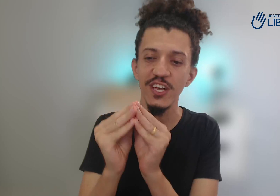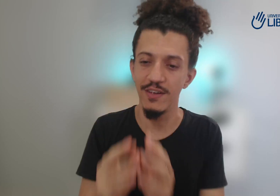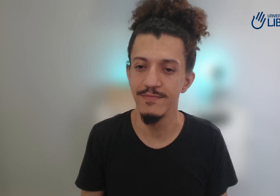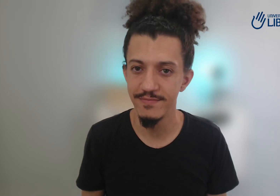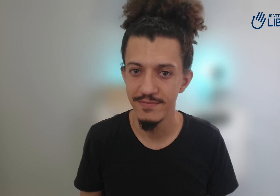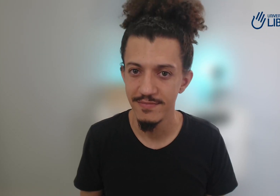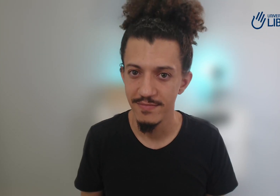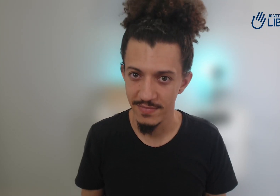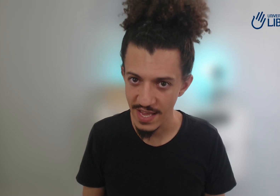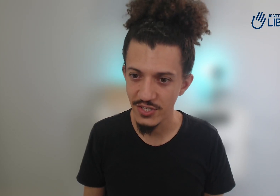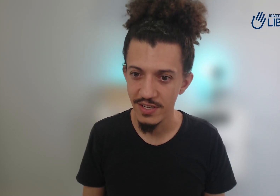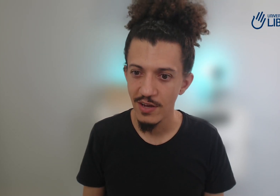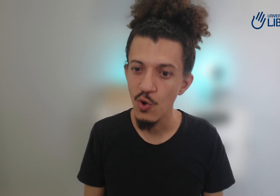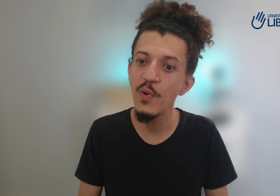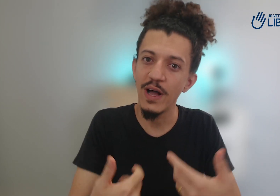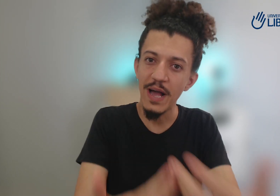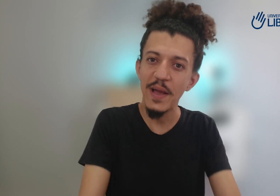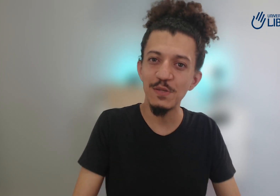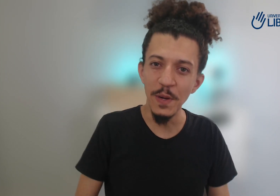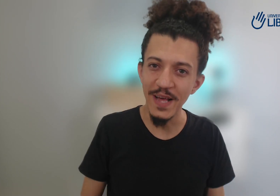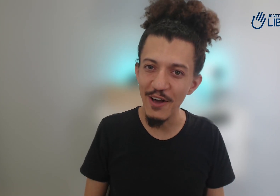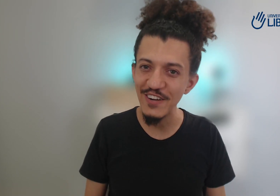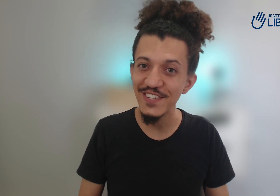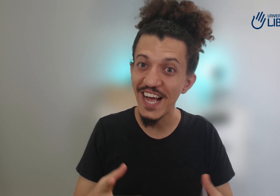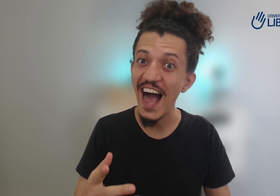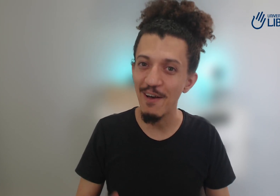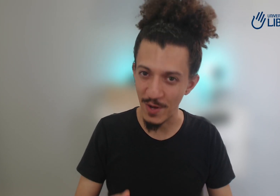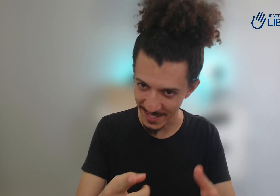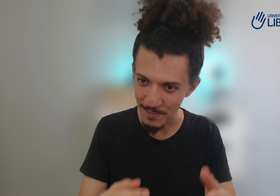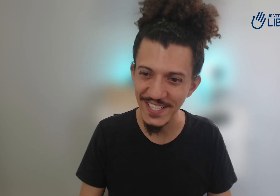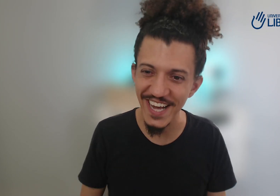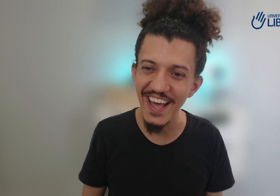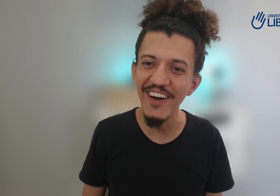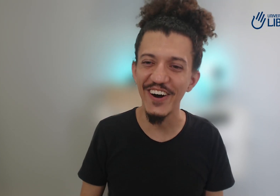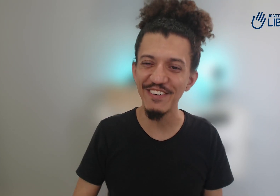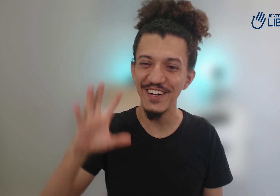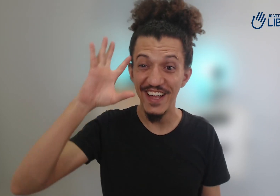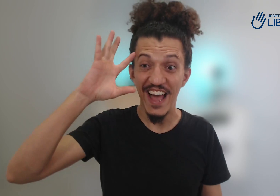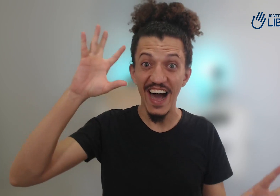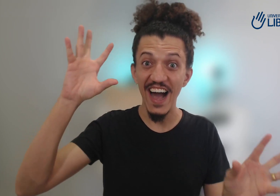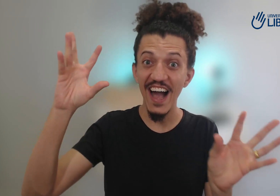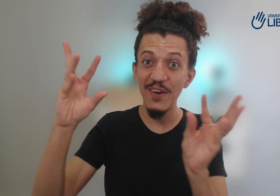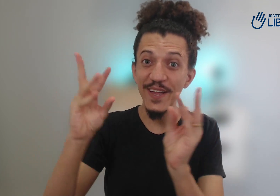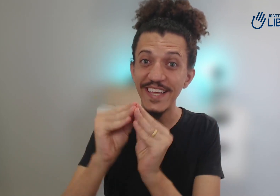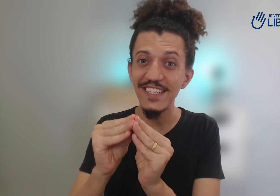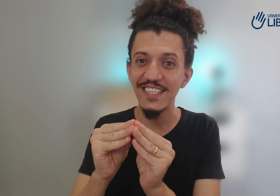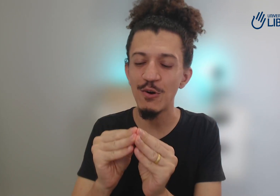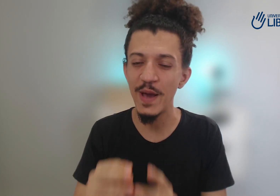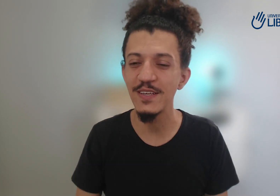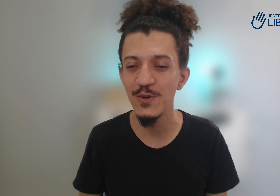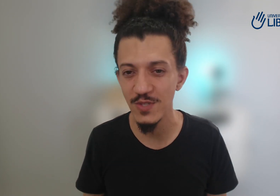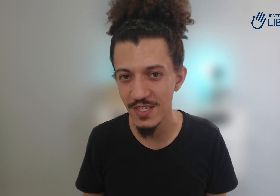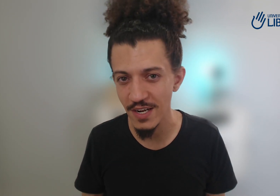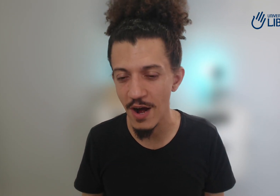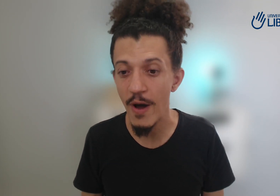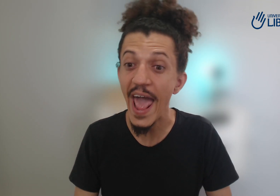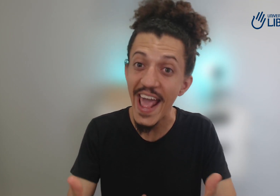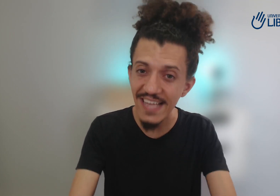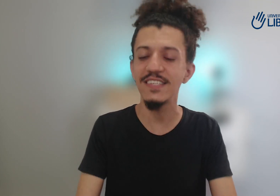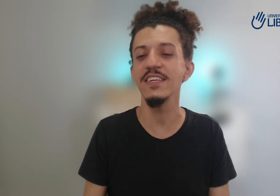entendi. Entende? Como eu acabei de explicar agora, você fala assim, pode até praticar aí agora. Viu? Ah, eu entendi como é que se usa esse sinal. É esse